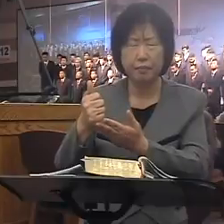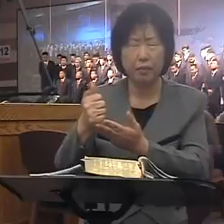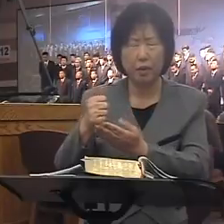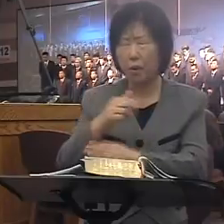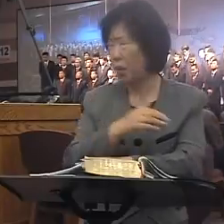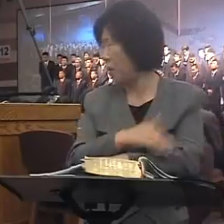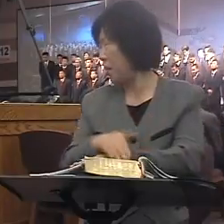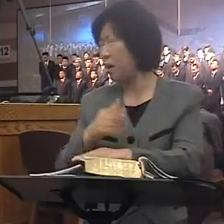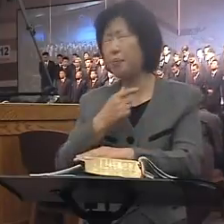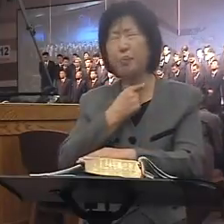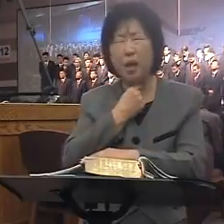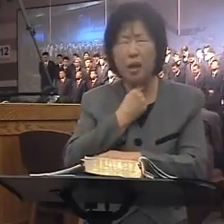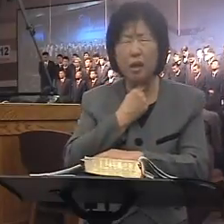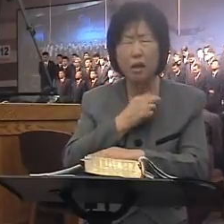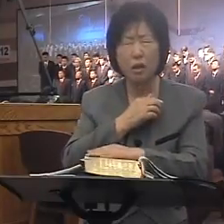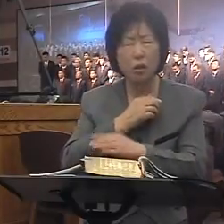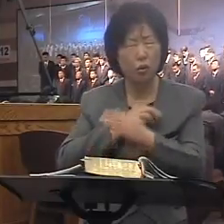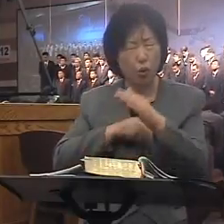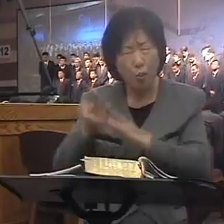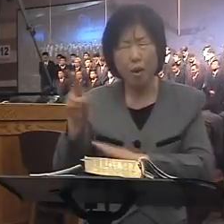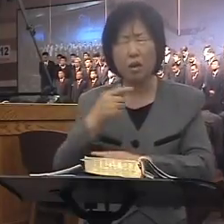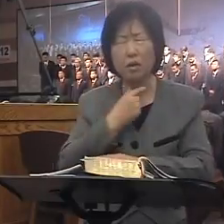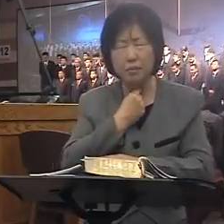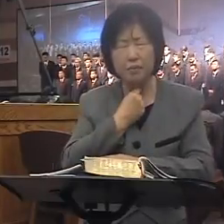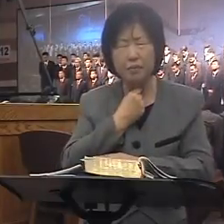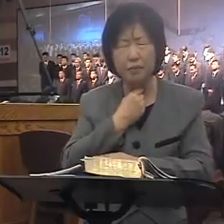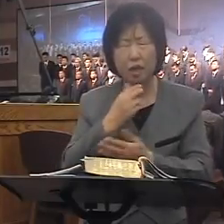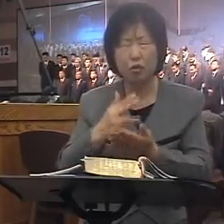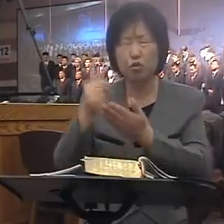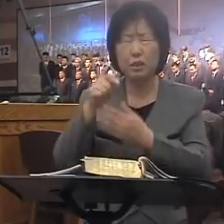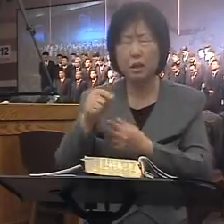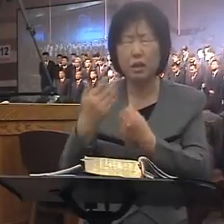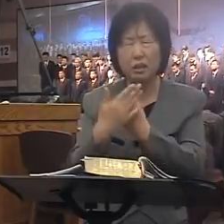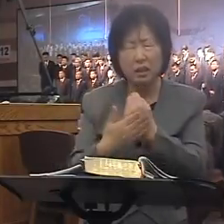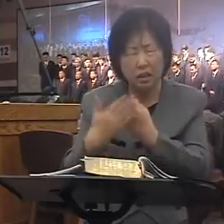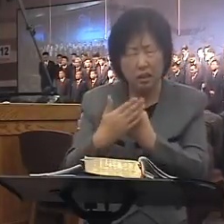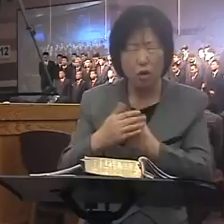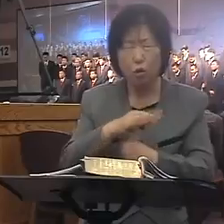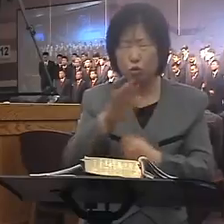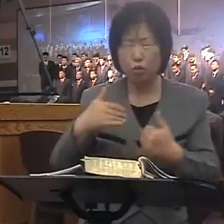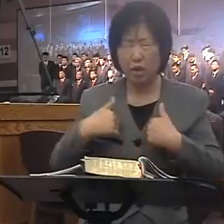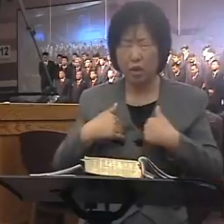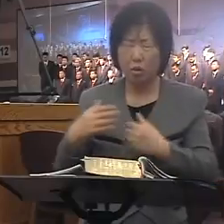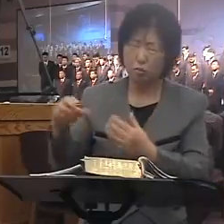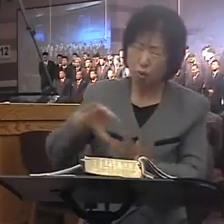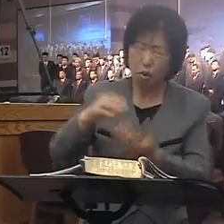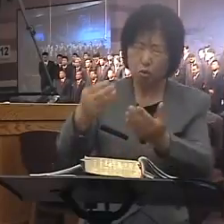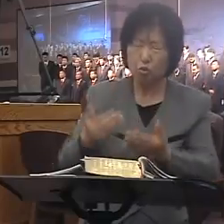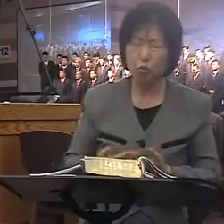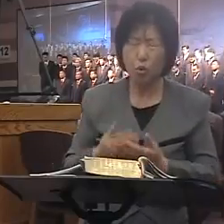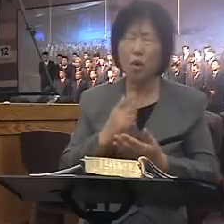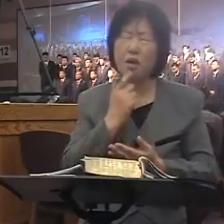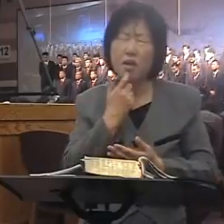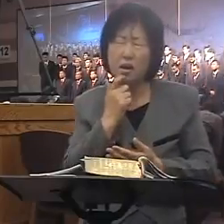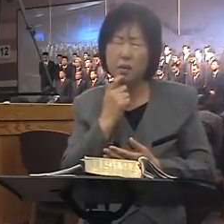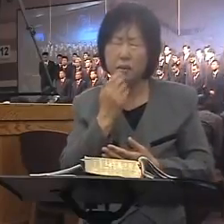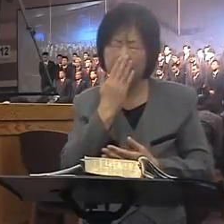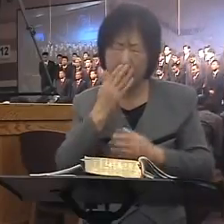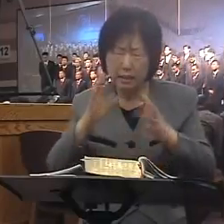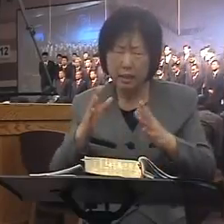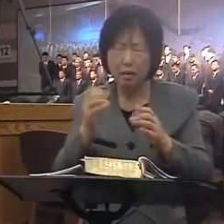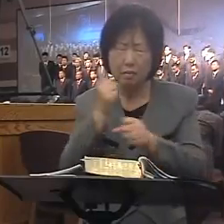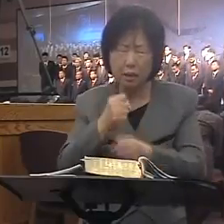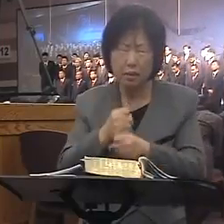외면하고 싶고 도피하고 싶지만 주님은 그러한 은혜를 우리에게 부어주시어서 야곱을 이스라엘로